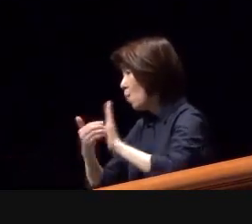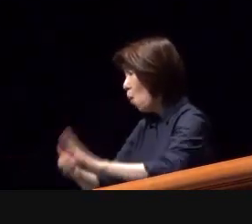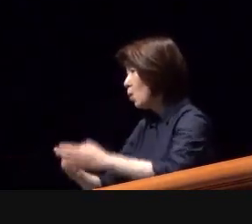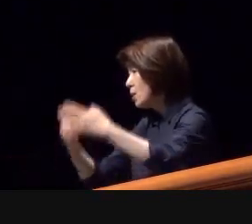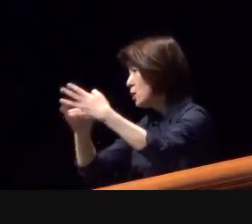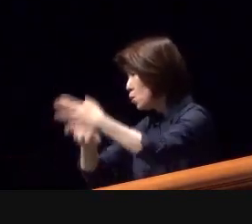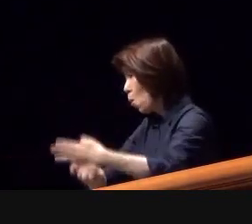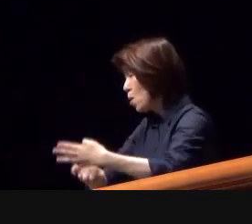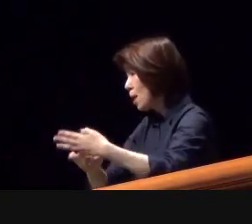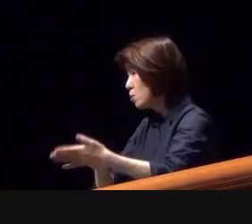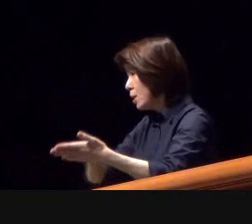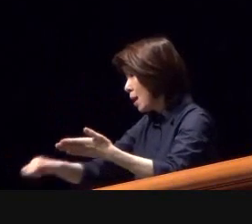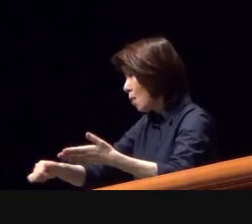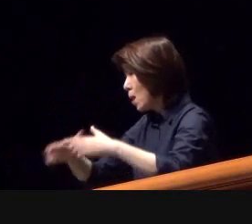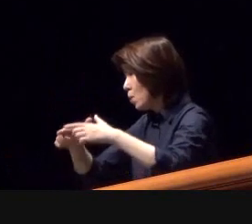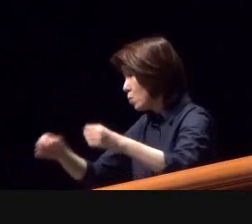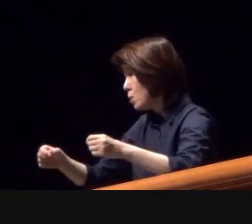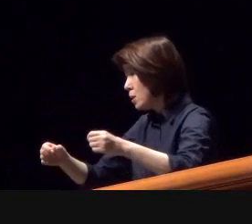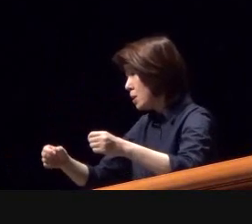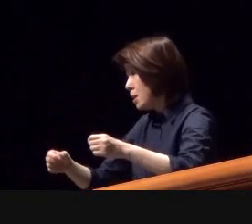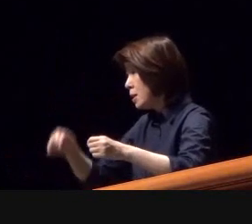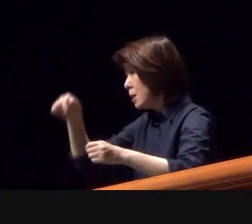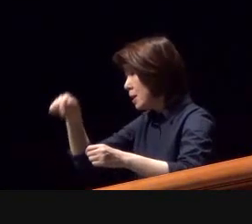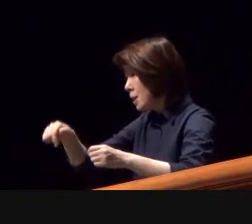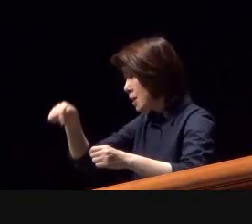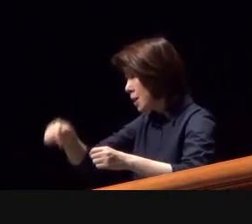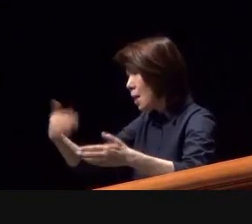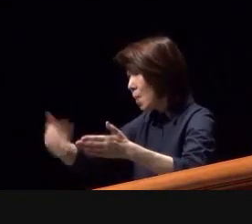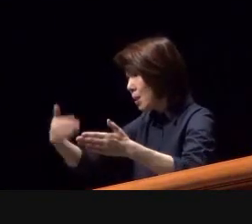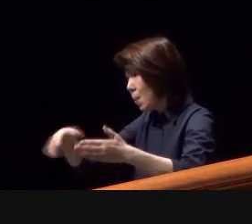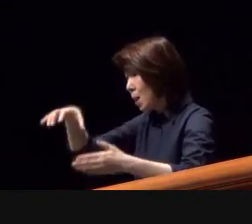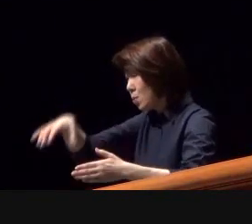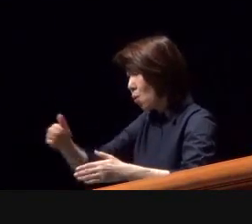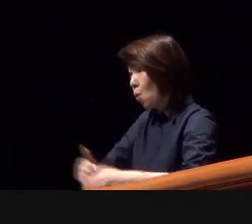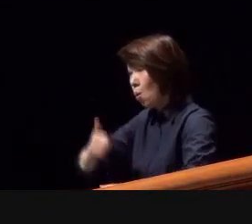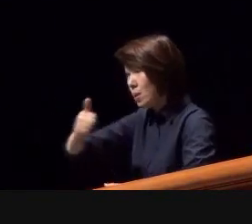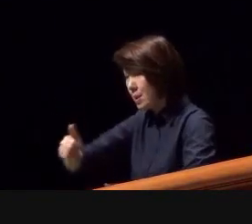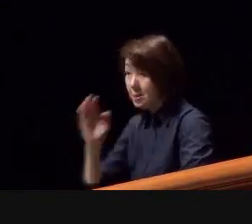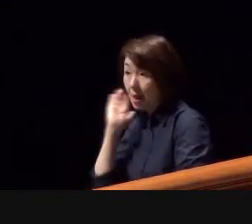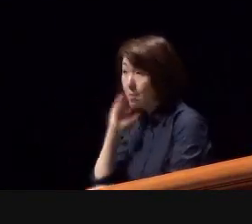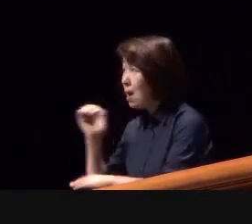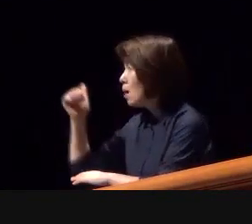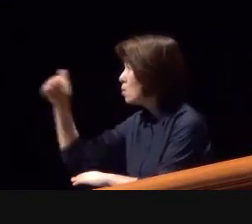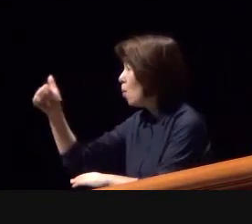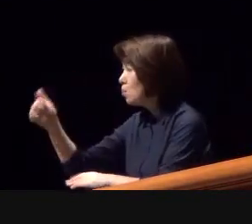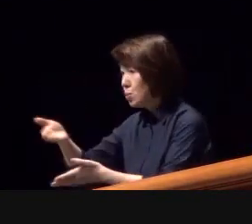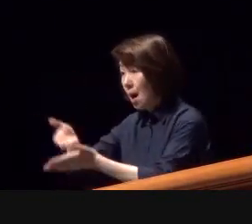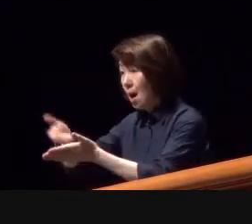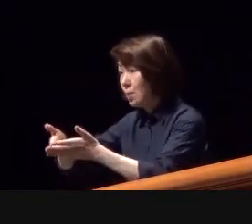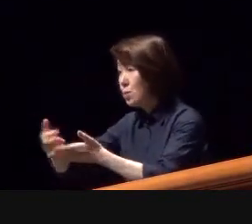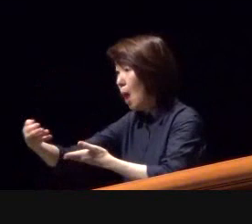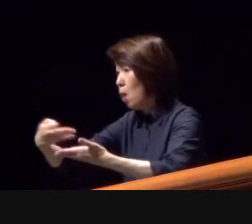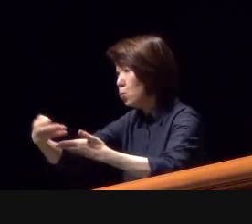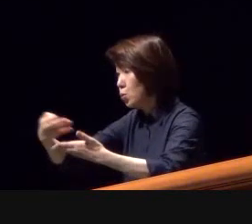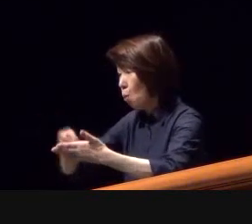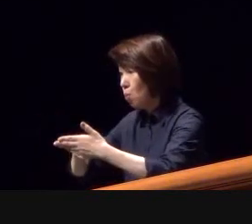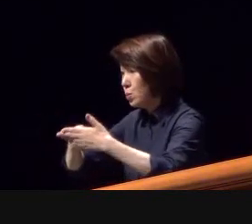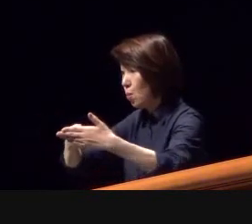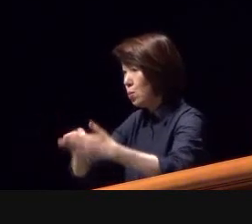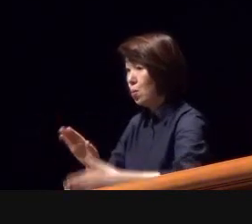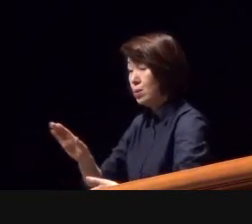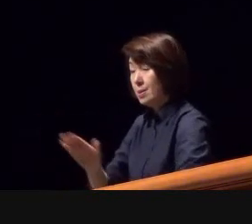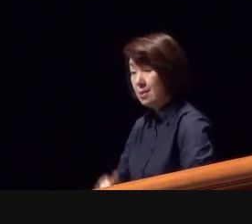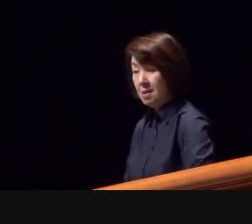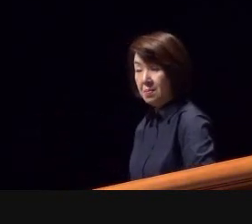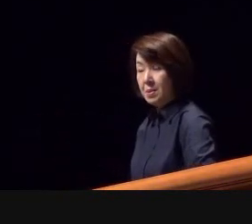発安全だと、日本製のということで、トップセールスでそれを売り込もうとし